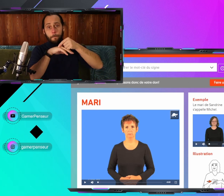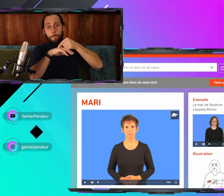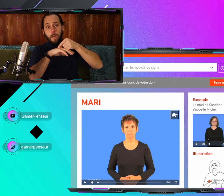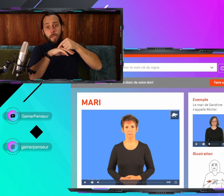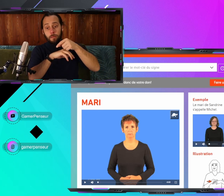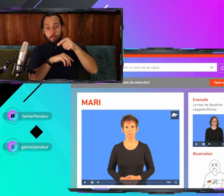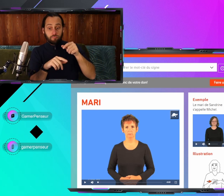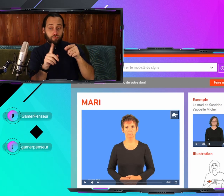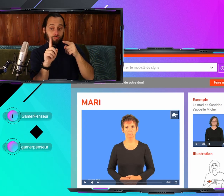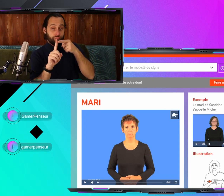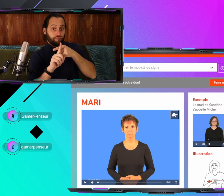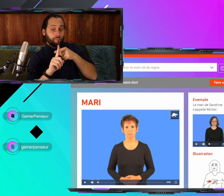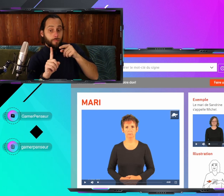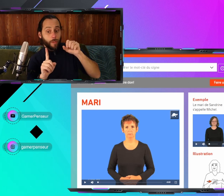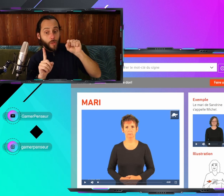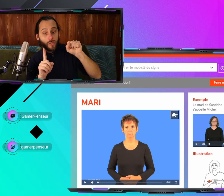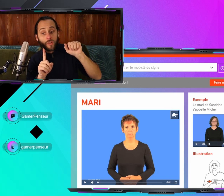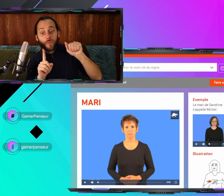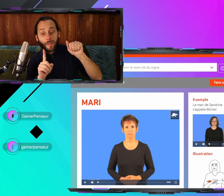Marie